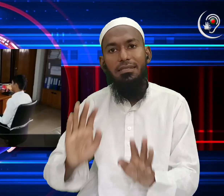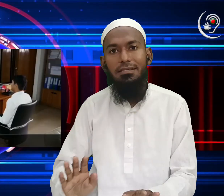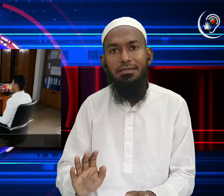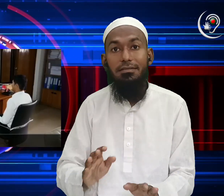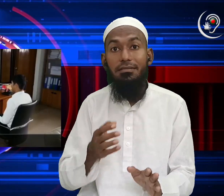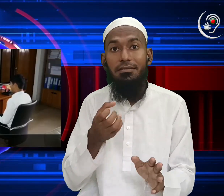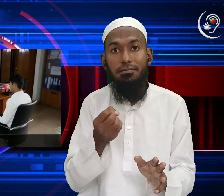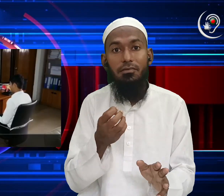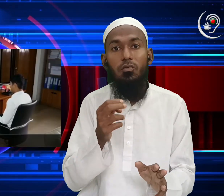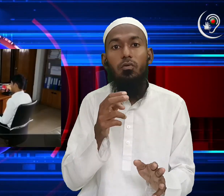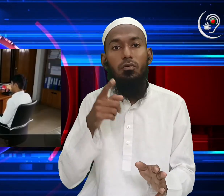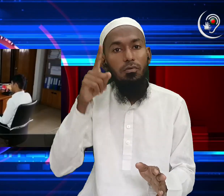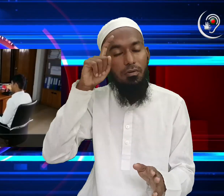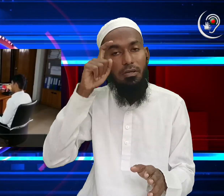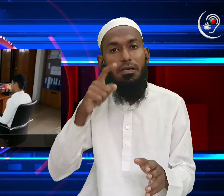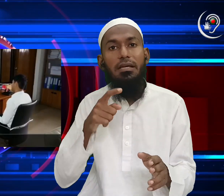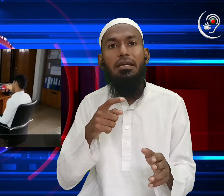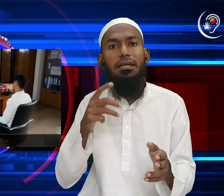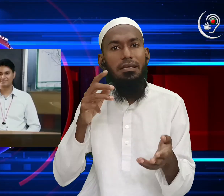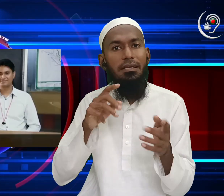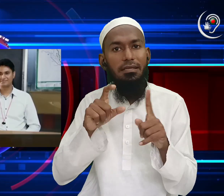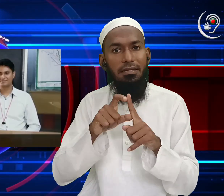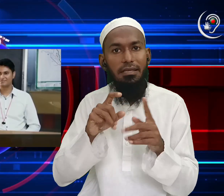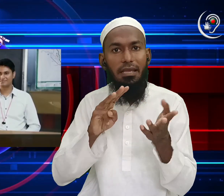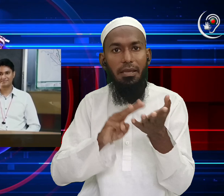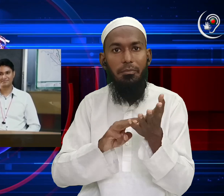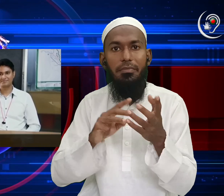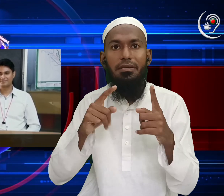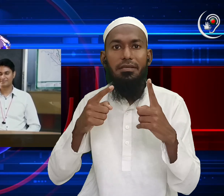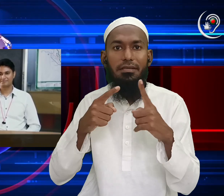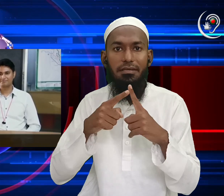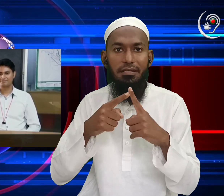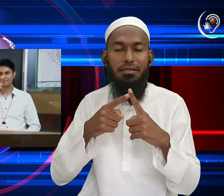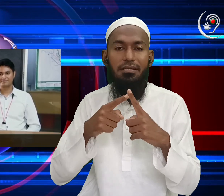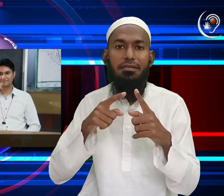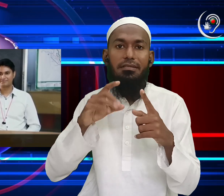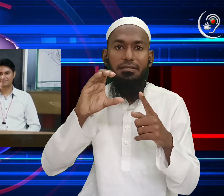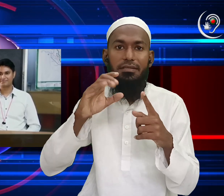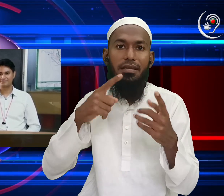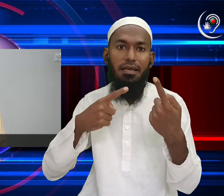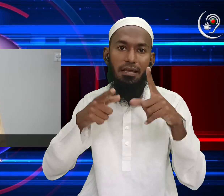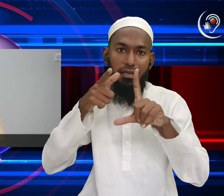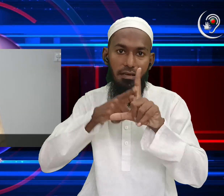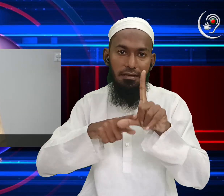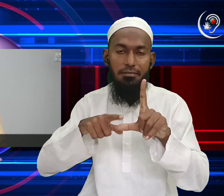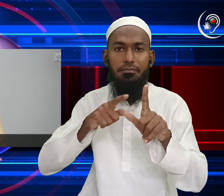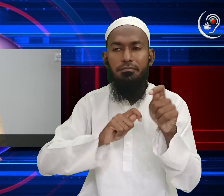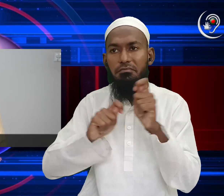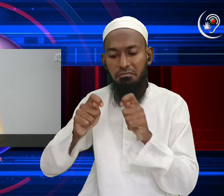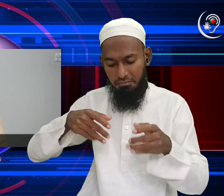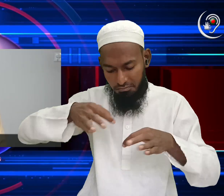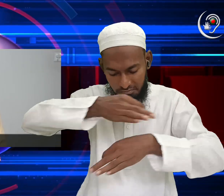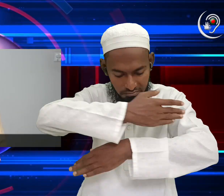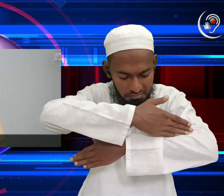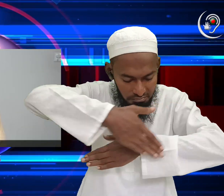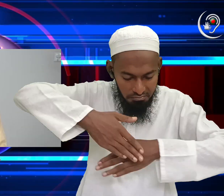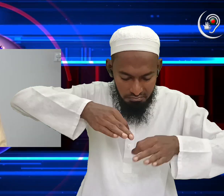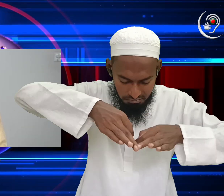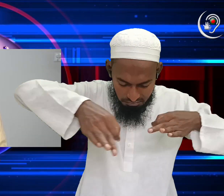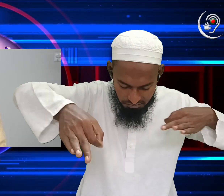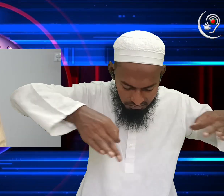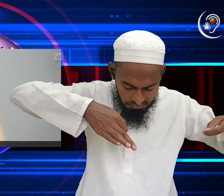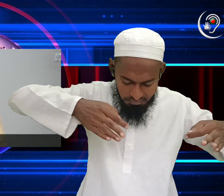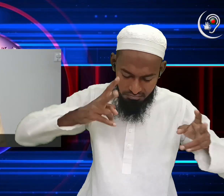ডিএমটিসিএল কর্তৃপক্ষ বলছে, পুলিশের আপত্তি মেনে নকশা পরিবর্তনের কোনো সুযোগ নেই। পুলিশ বলতেছে ওদের এখানে প্যারেড গ্রাউন্ড